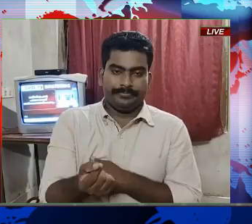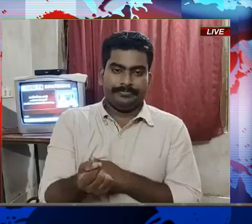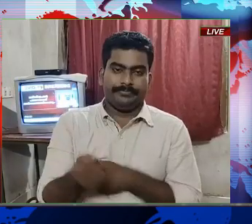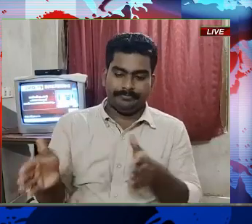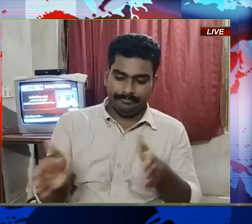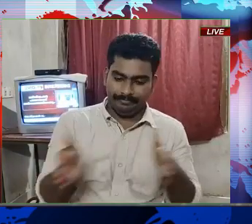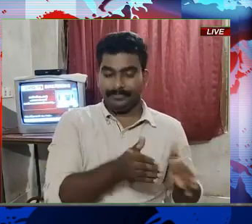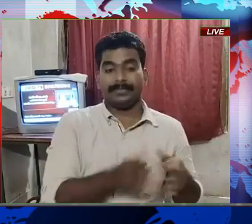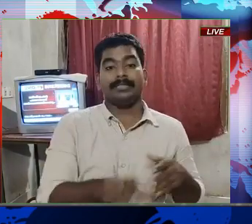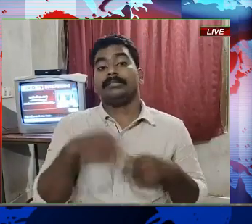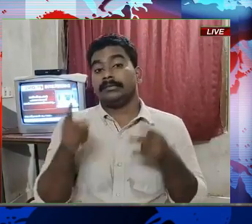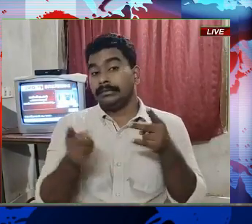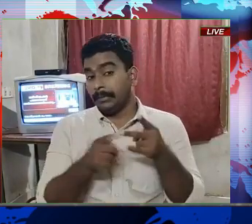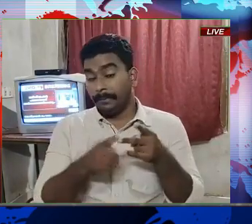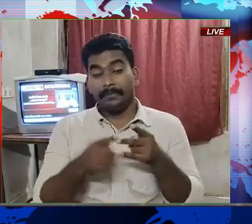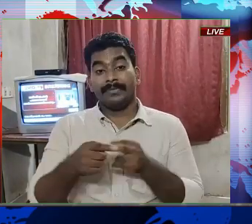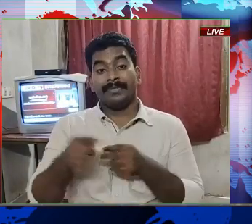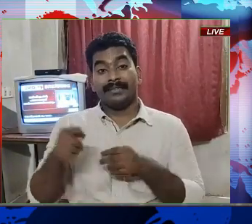അനുഭവിക്കുന്ന